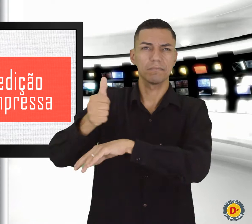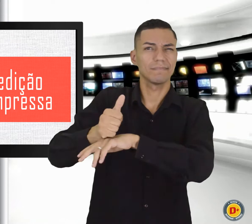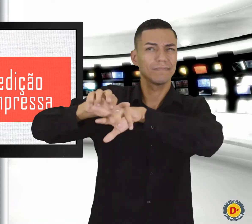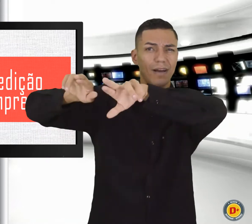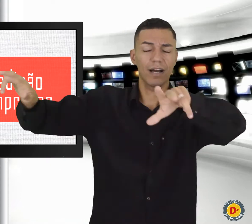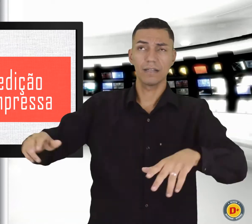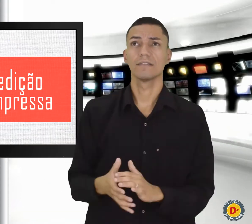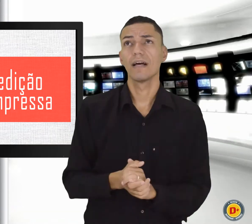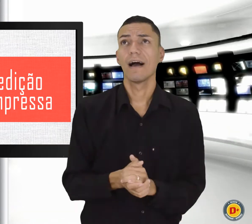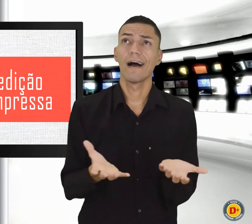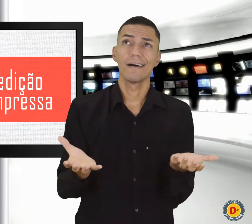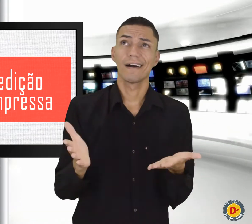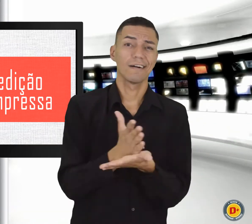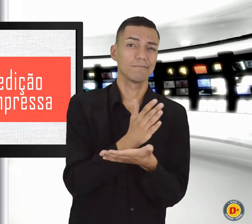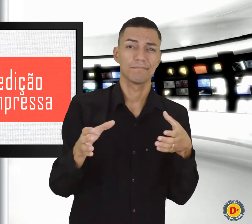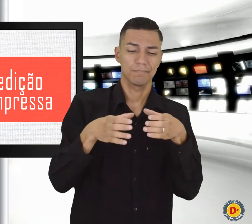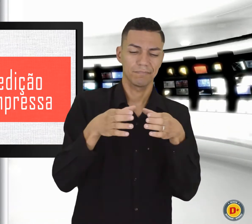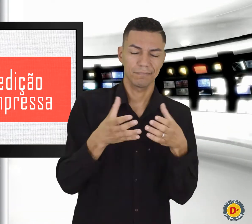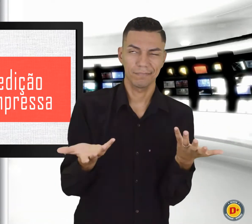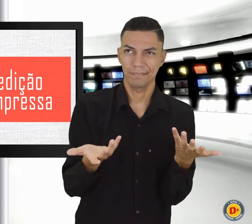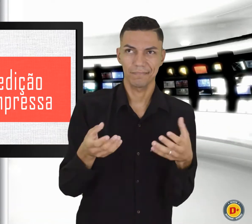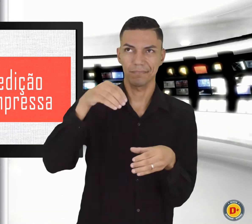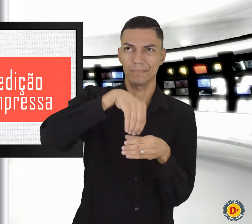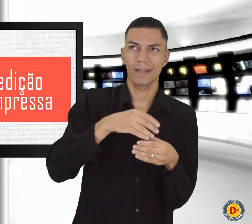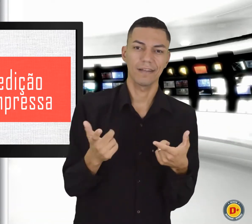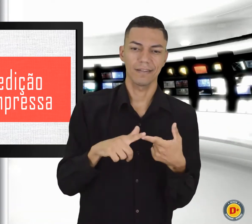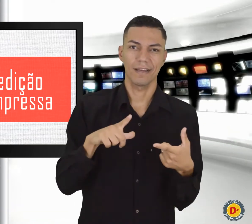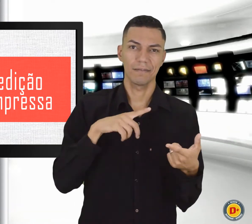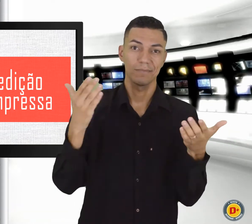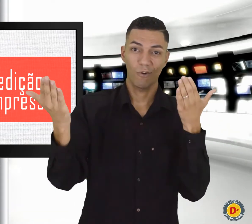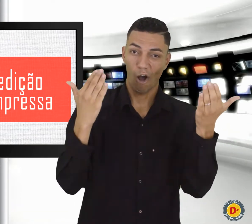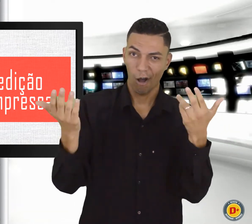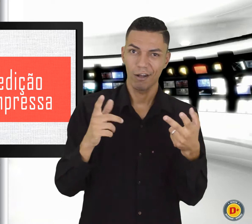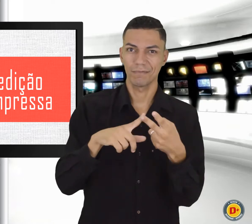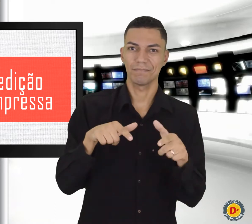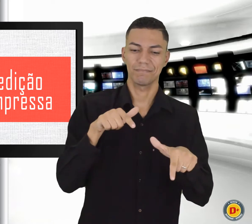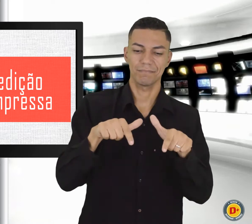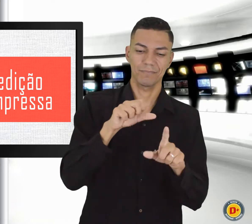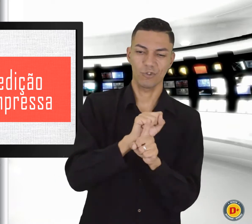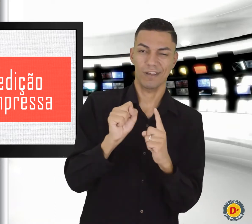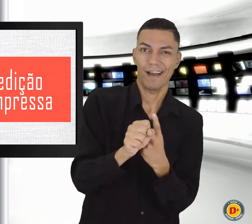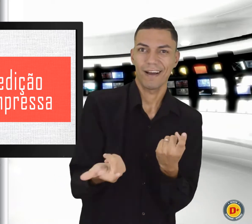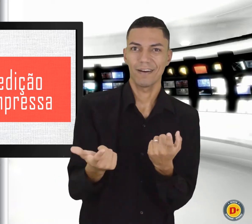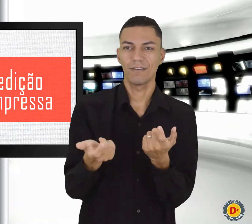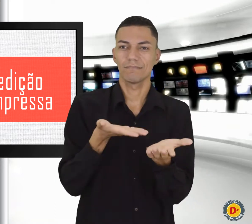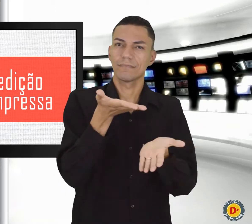exemplos: psicologia, serviço social, terapia ocupacional, ciência